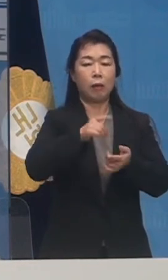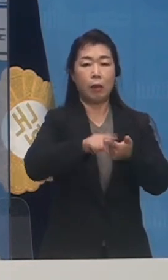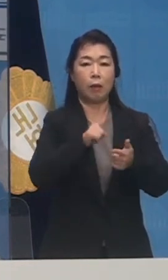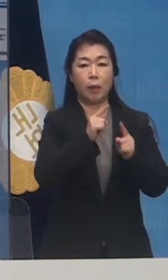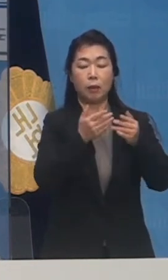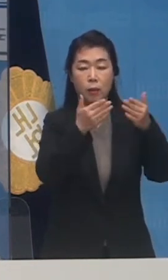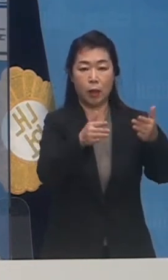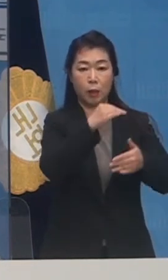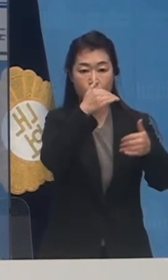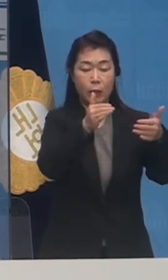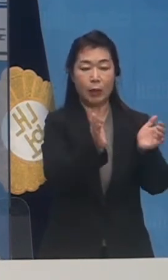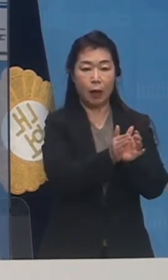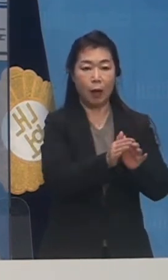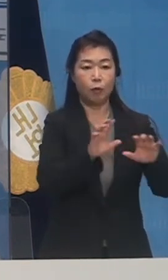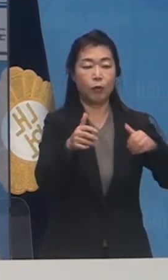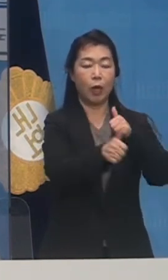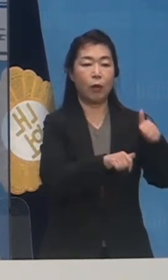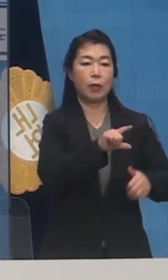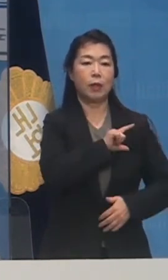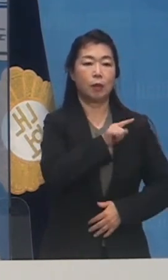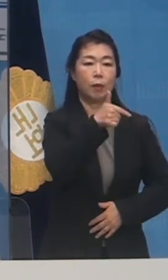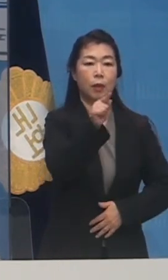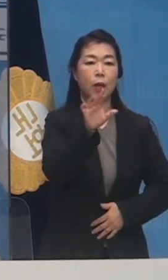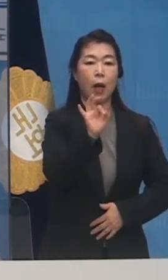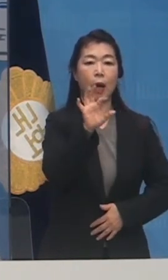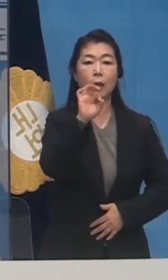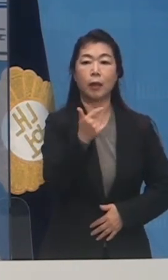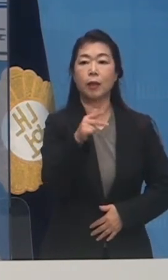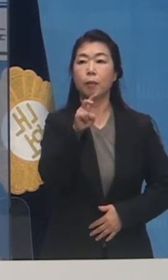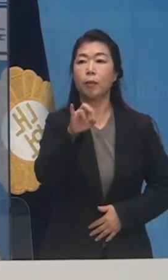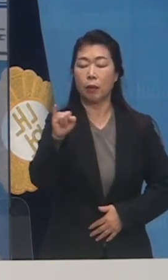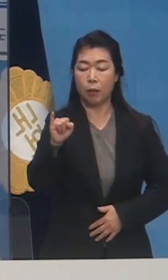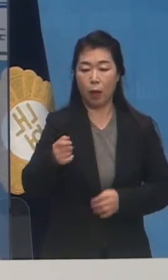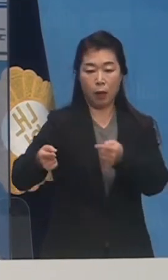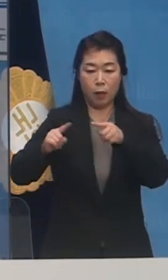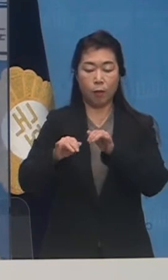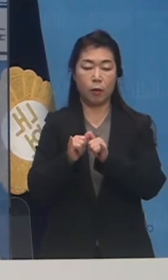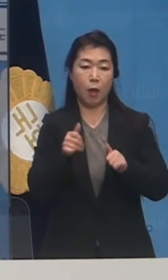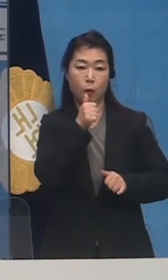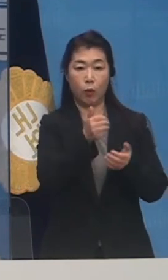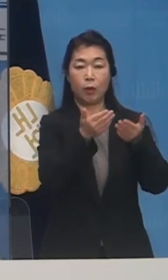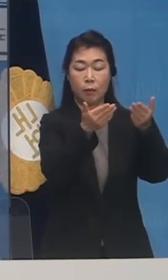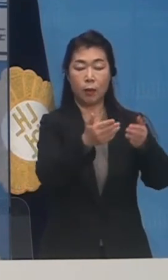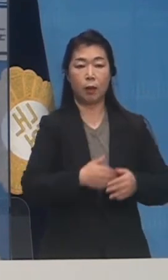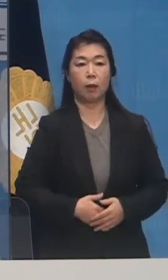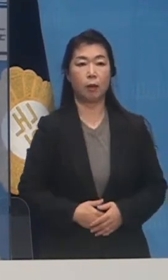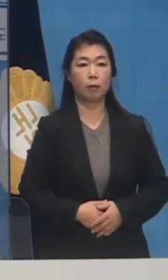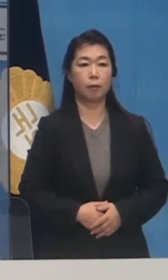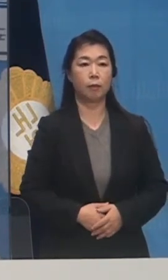안녕하십니까. 정의당 국회의원 강은희입니다. 먼저 참석자를 소개하겠습니다.